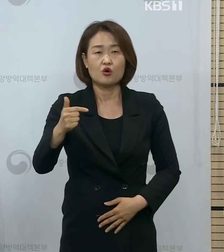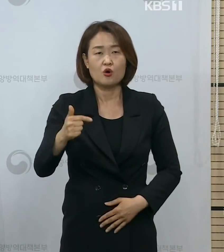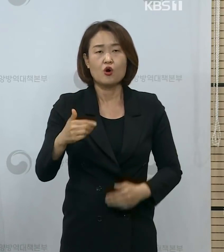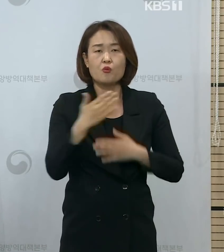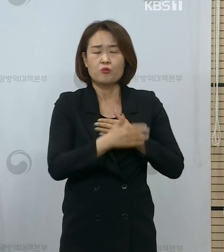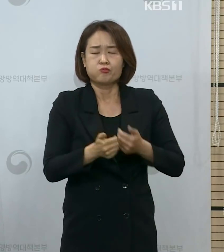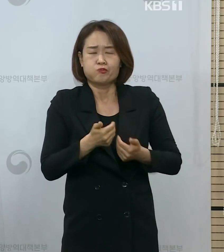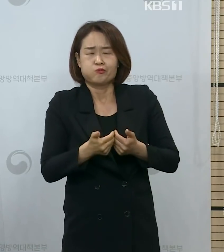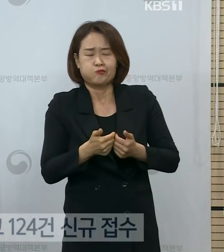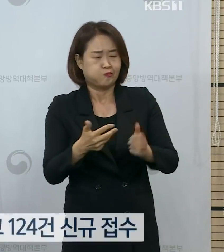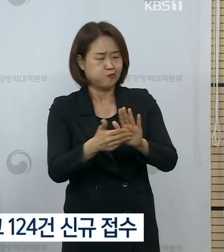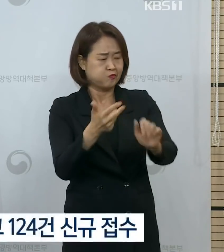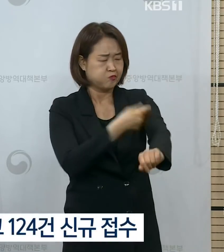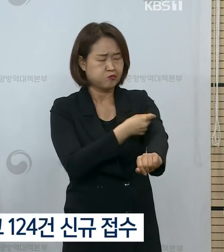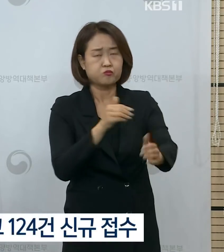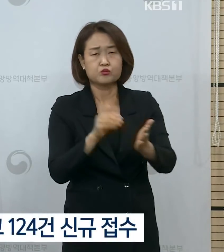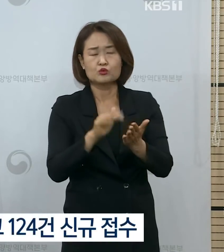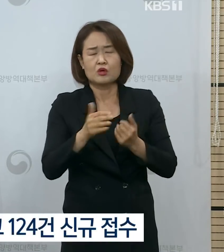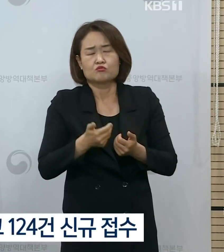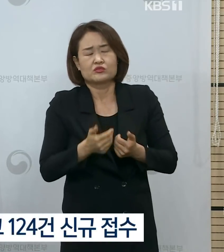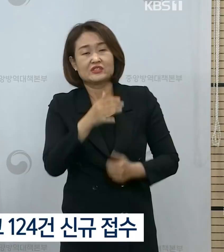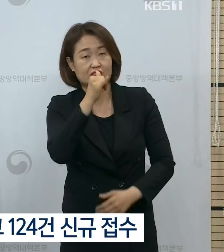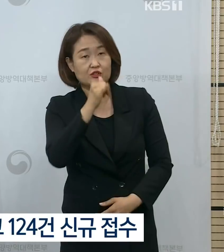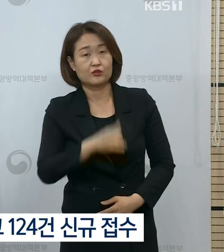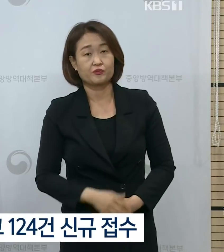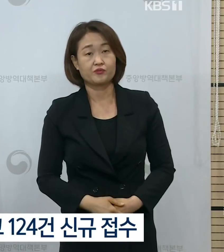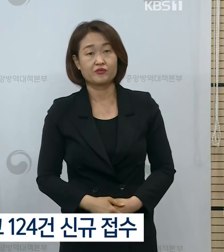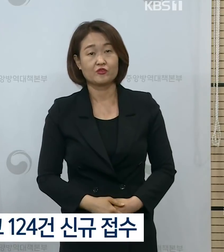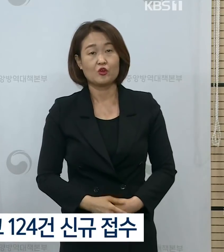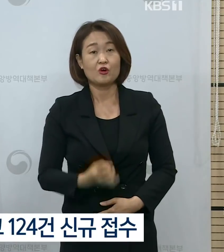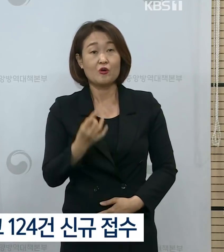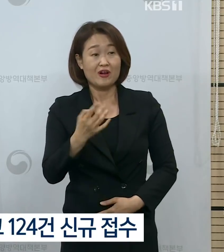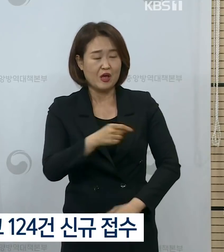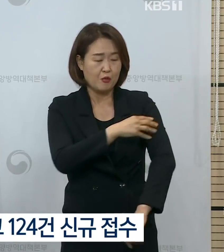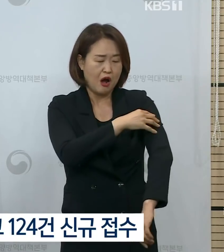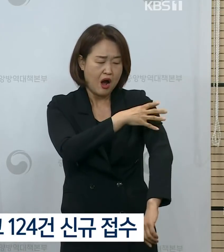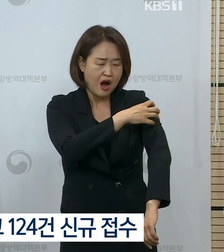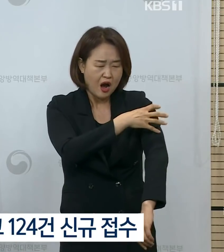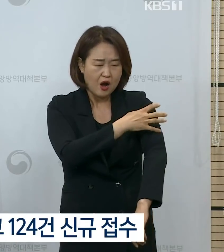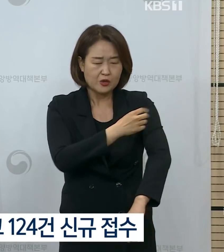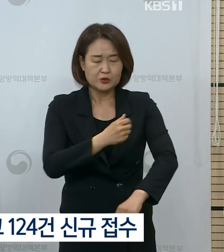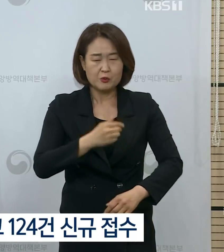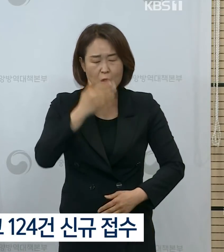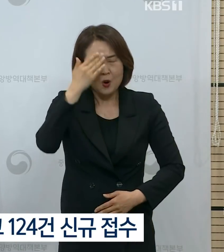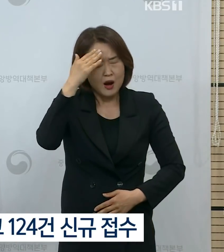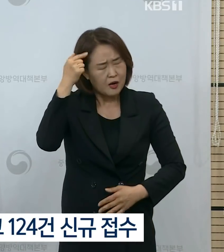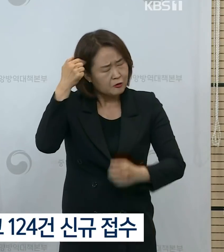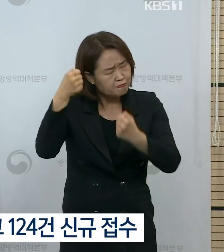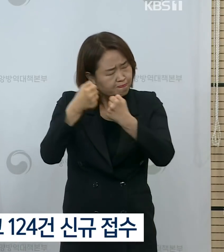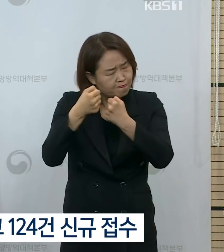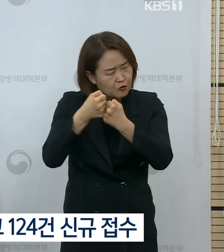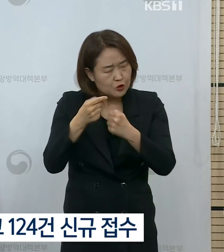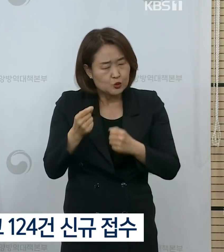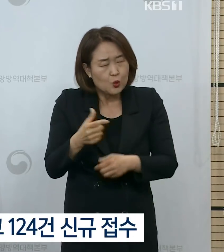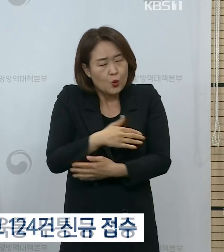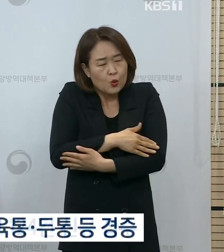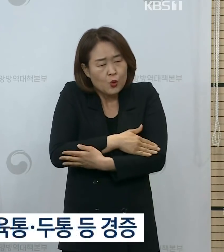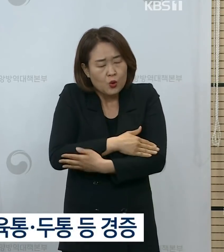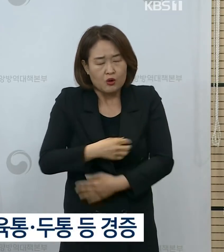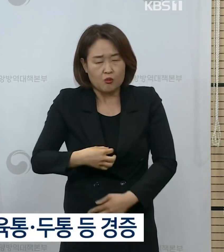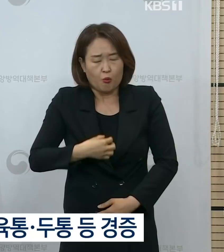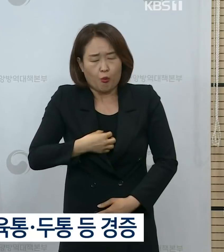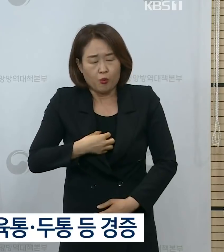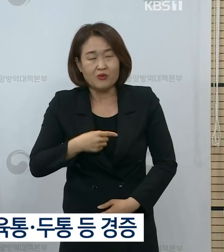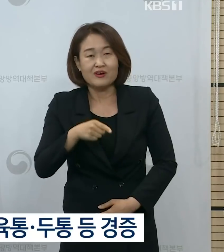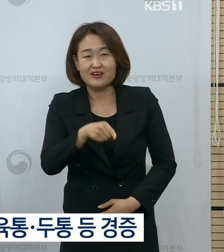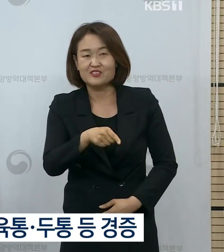이상반응으로 신고가 되었습니다. 대부분은 예방접종 후 흔하게 나타날 수 있는 근육통, 두통, 발열, 오한, 메스꺼움